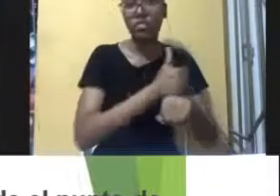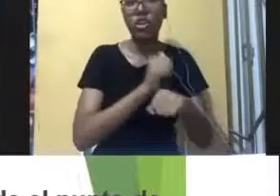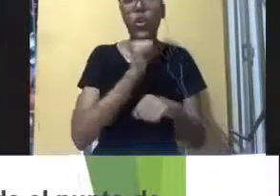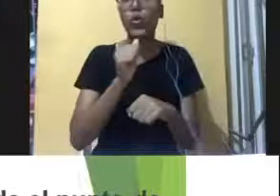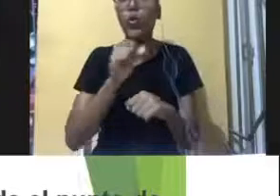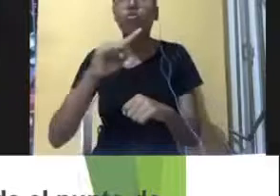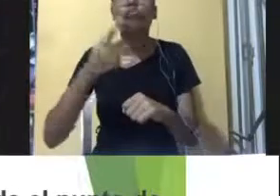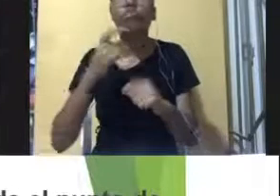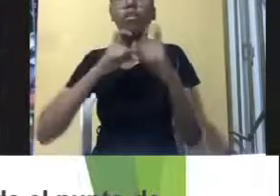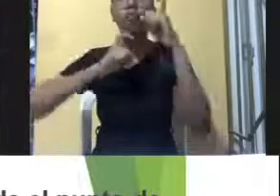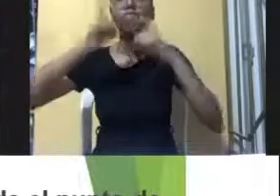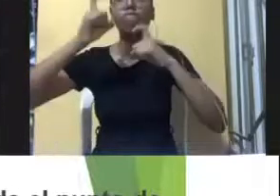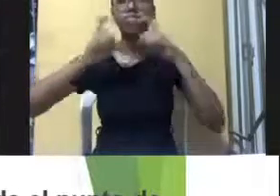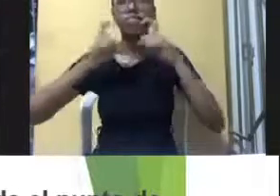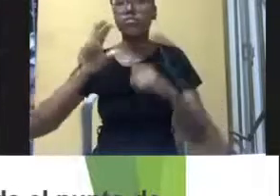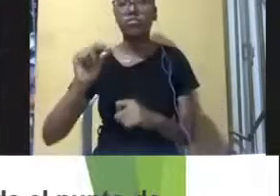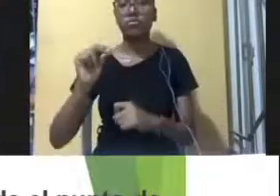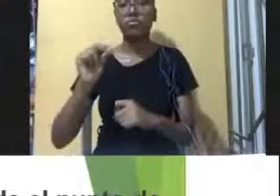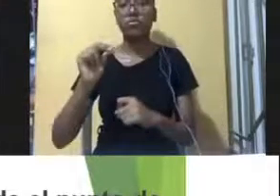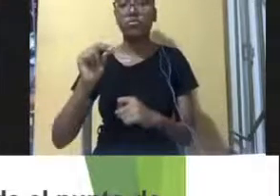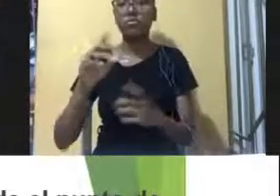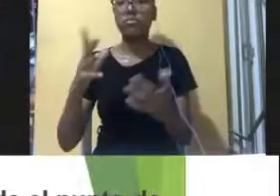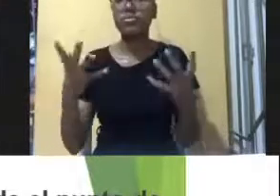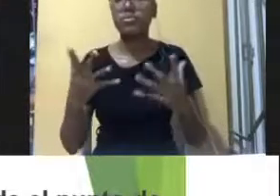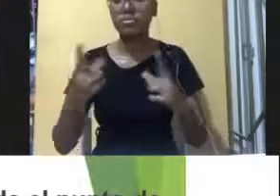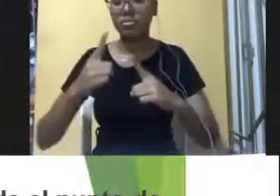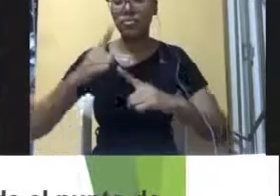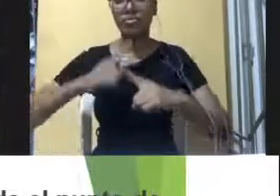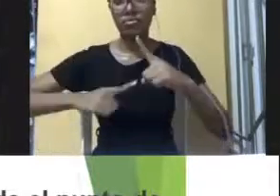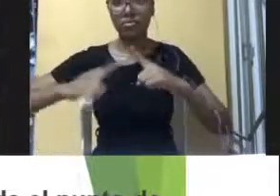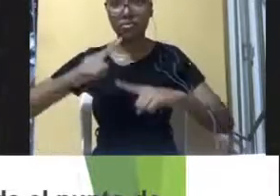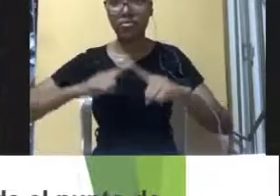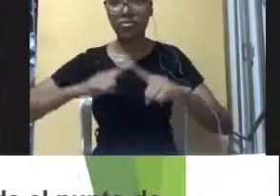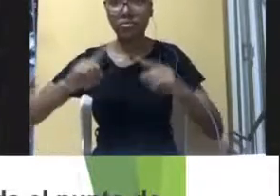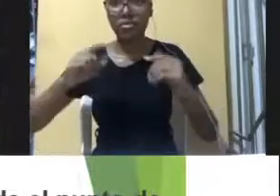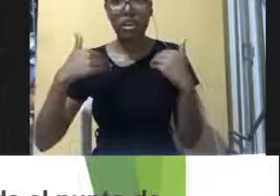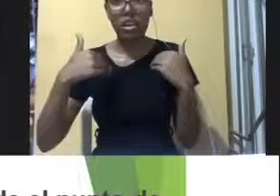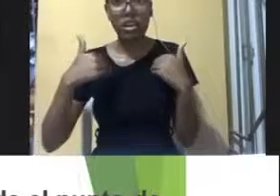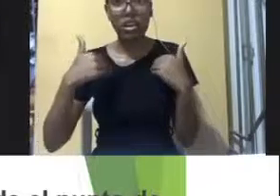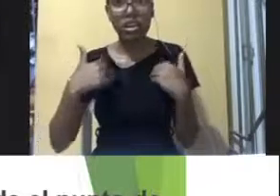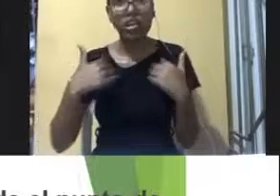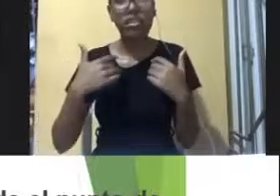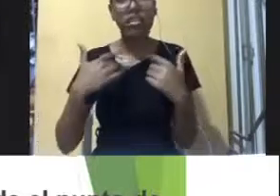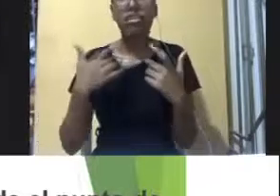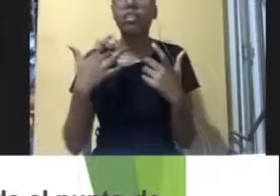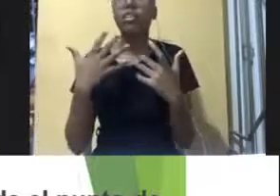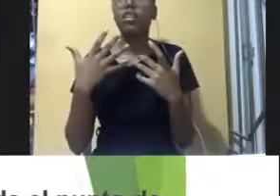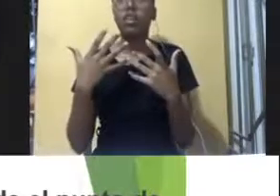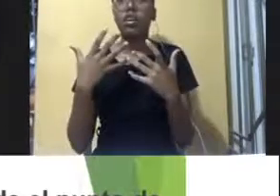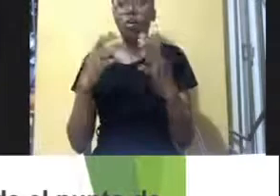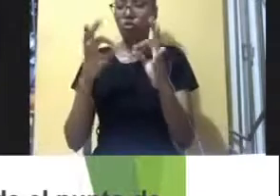Son señas, y esas señas tienen unos componentes lingüísticos en sí misma, lo que la